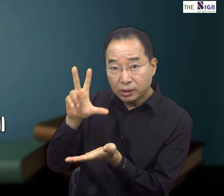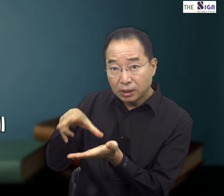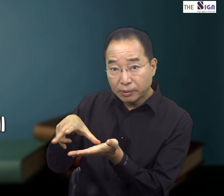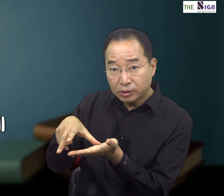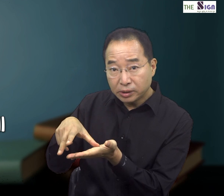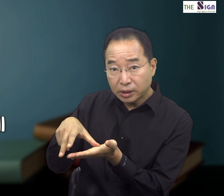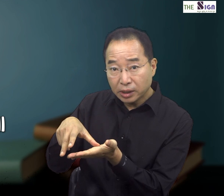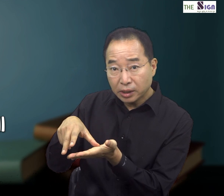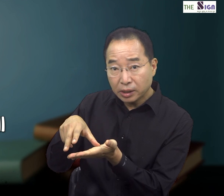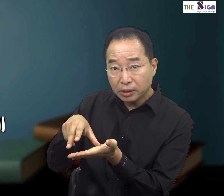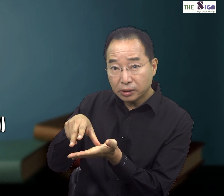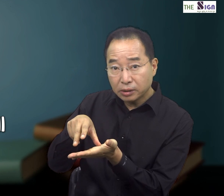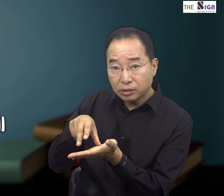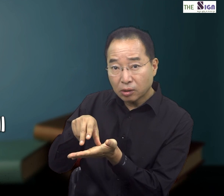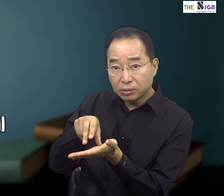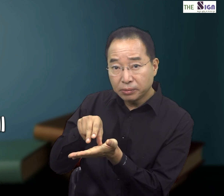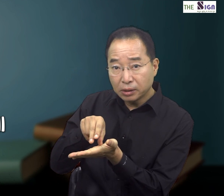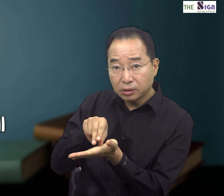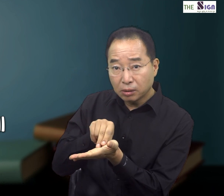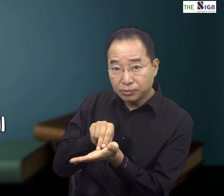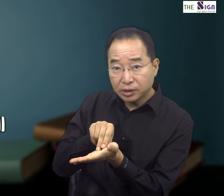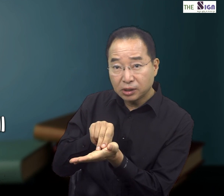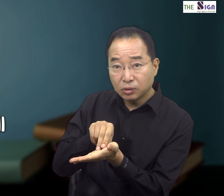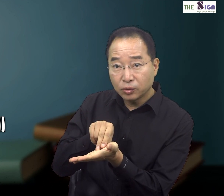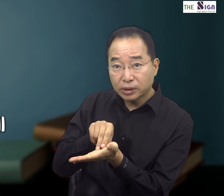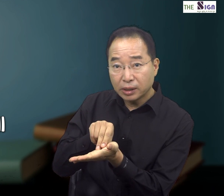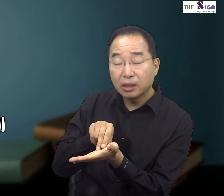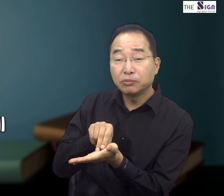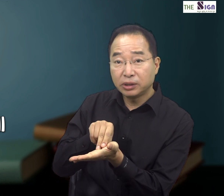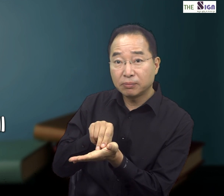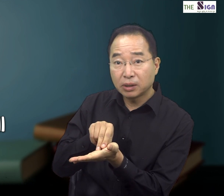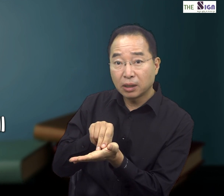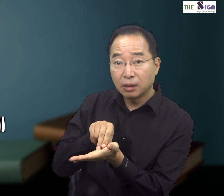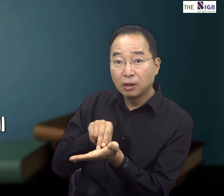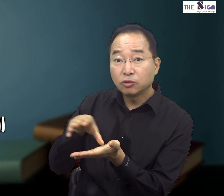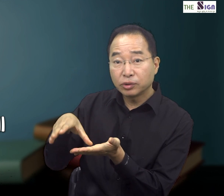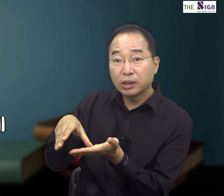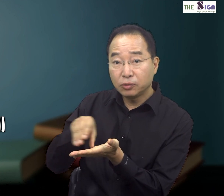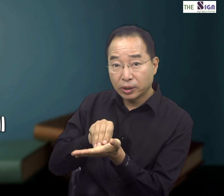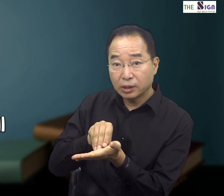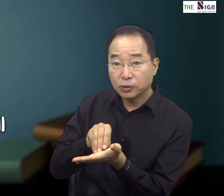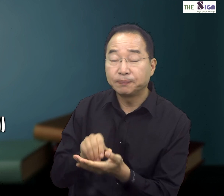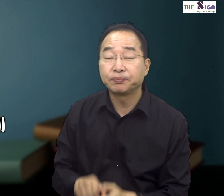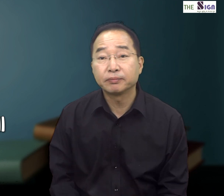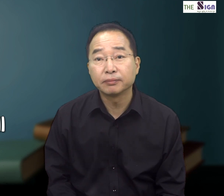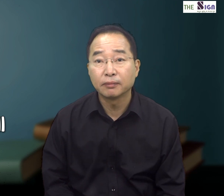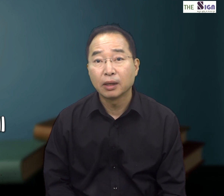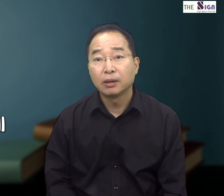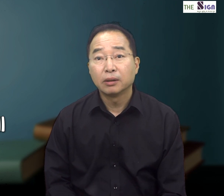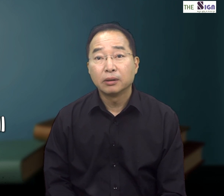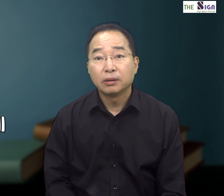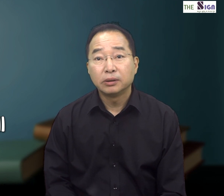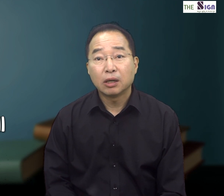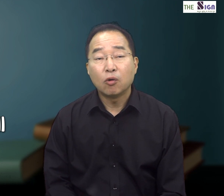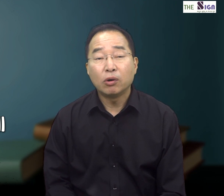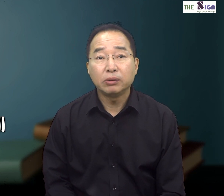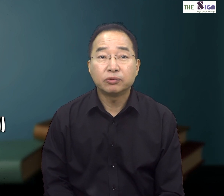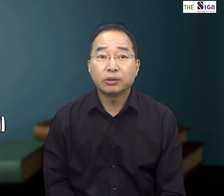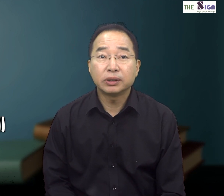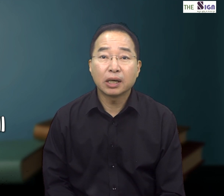세 번째를 접으면서 붙이는 동작. 이게 문제입니다. 숙제는 이렇게 하죠. 이제 어원이